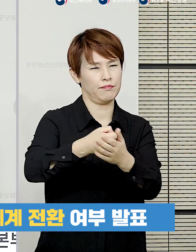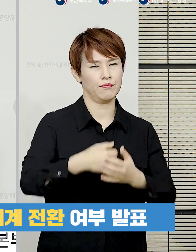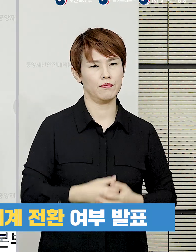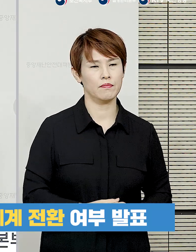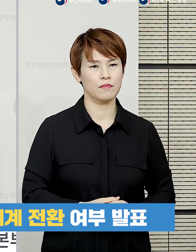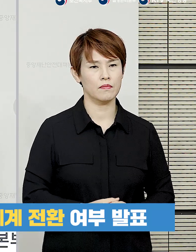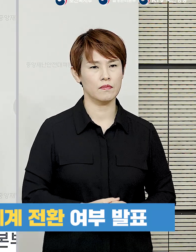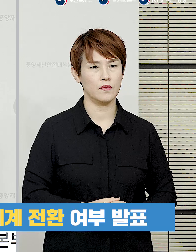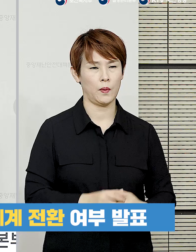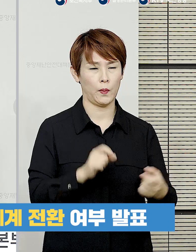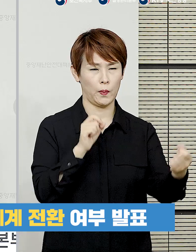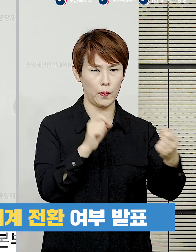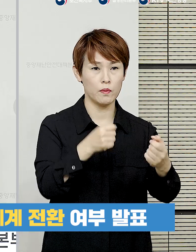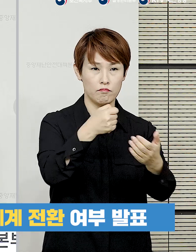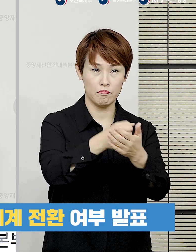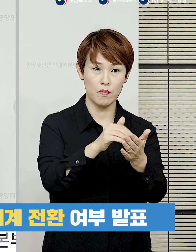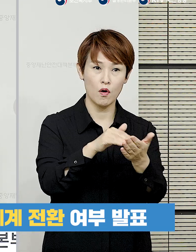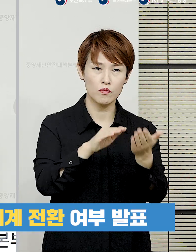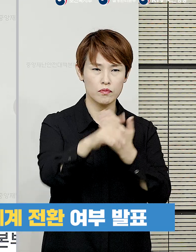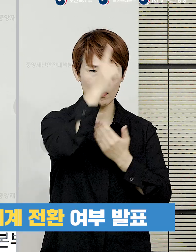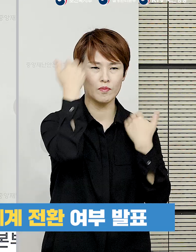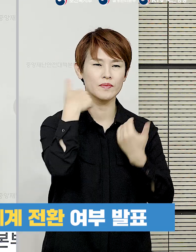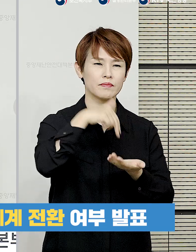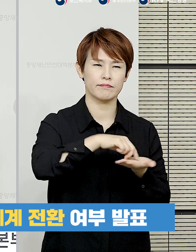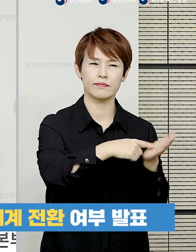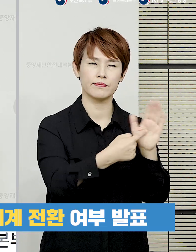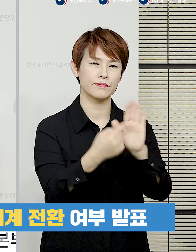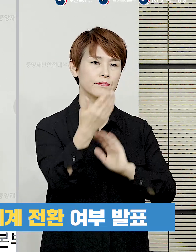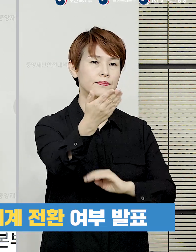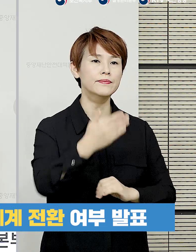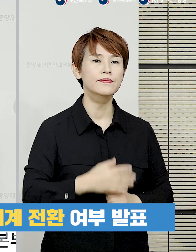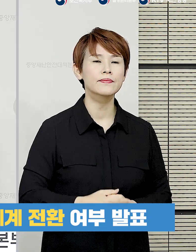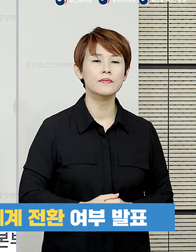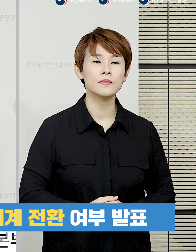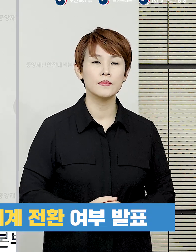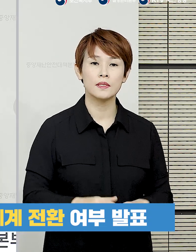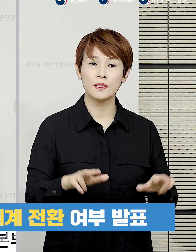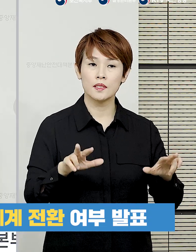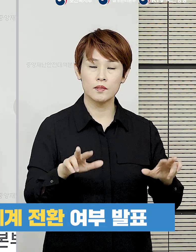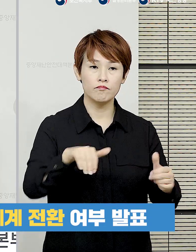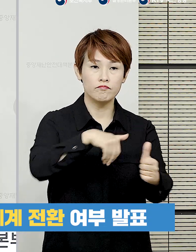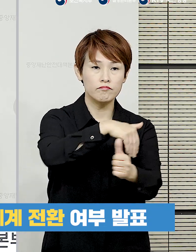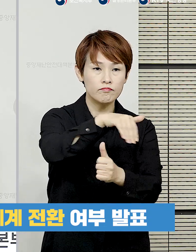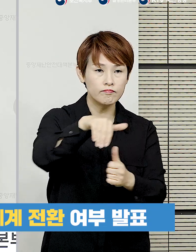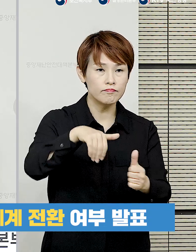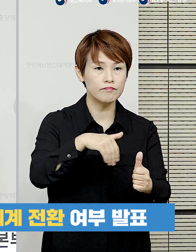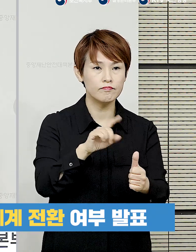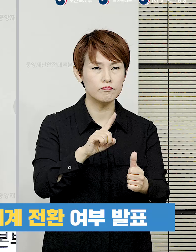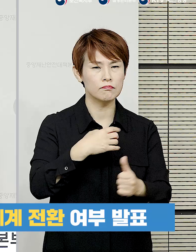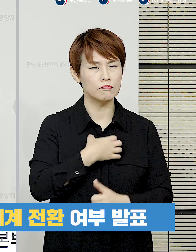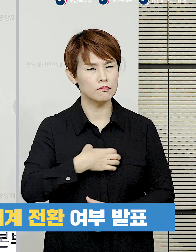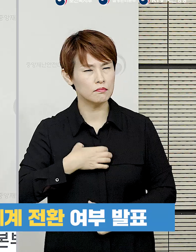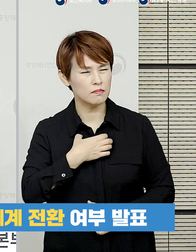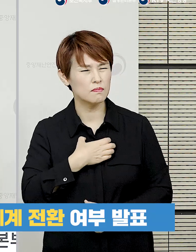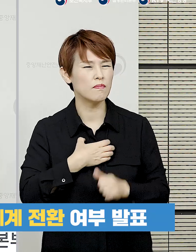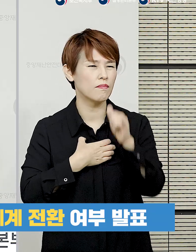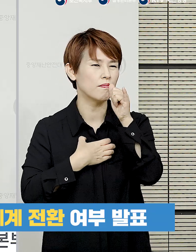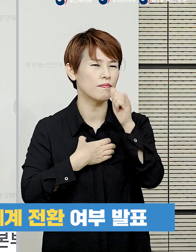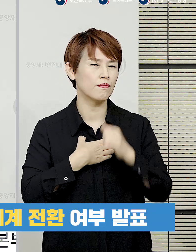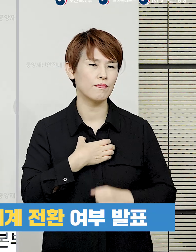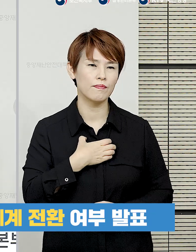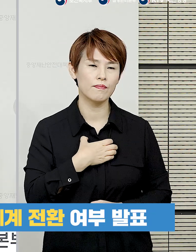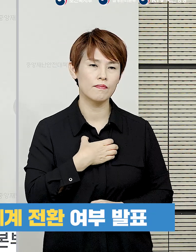부분들은 결론을 정해서 정부 차원의 입장을 발표해 드릴 예정입니다. 현재로서는 여러 가지 지금 우려되는 측면들이 있기